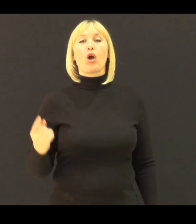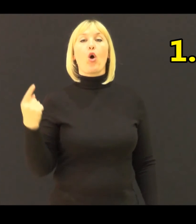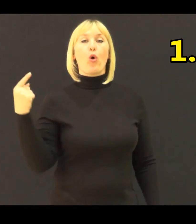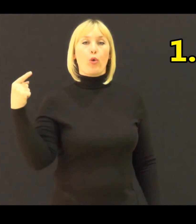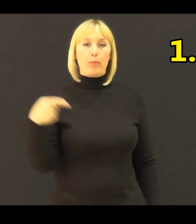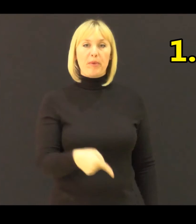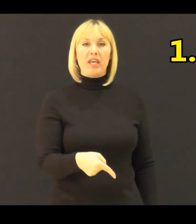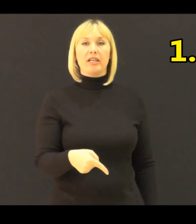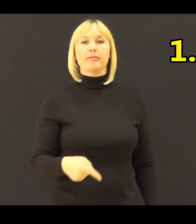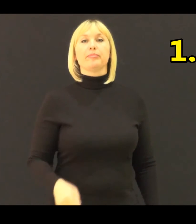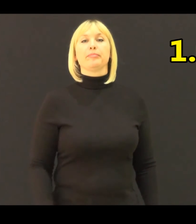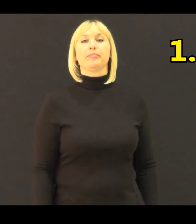O mie.